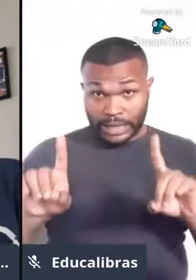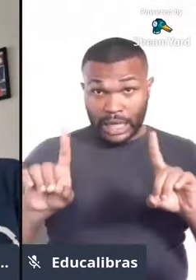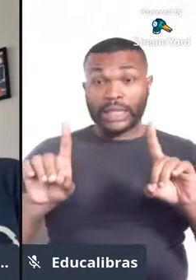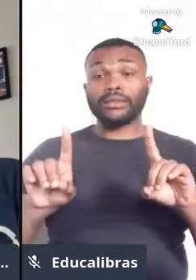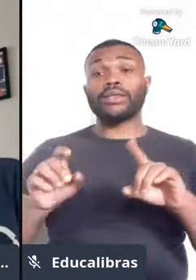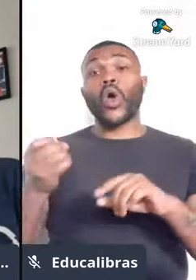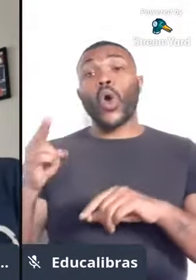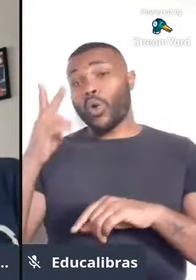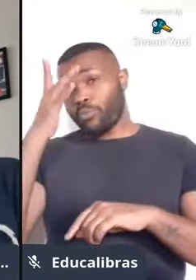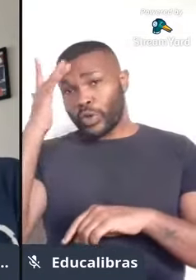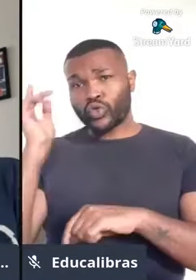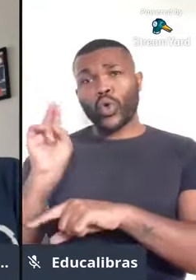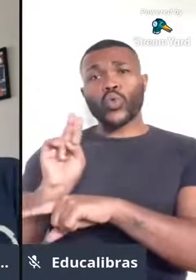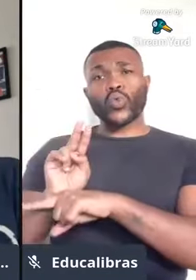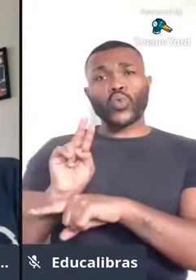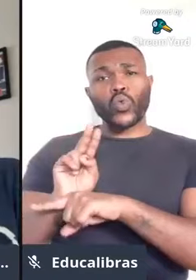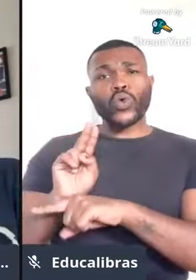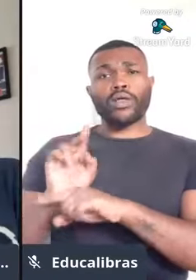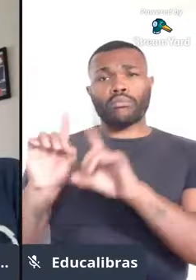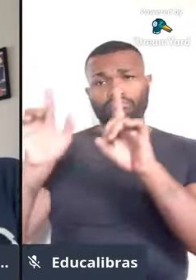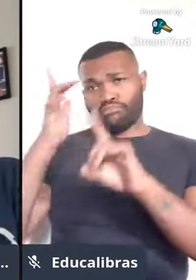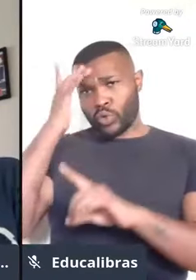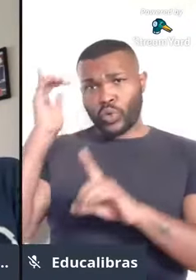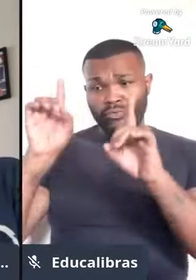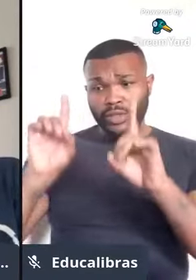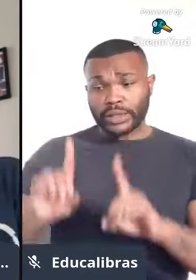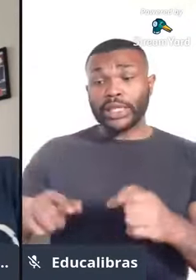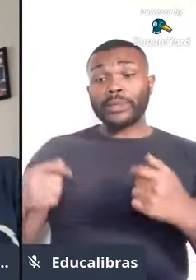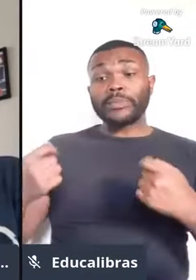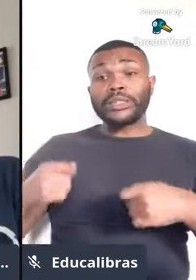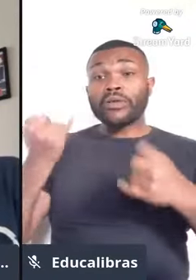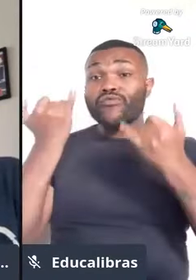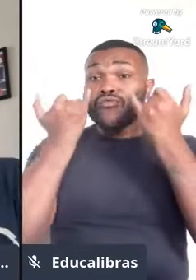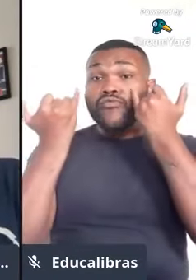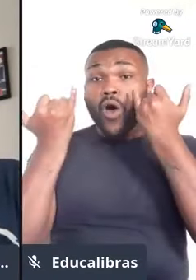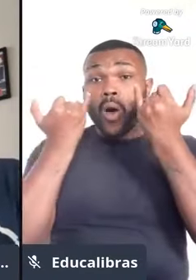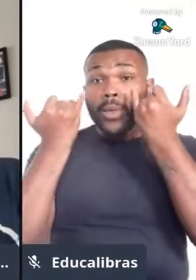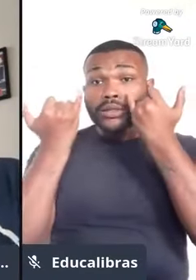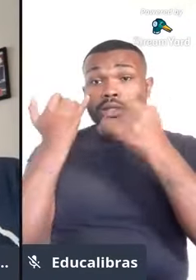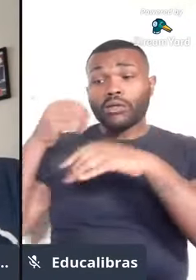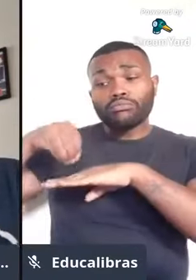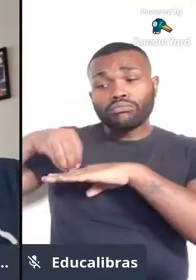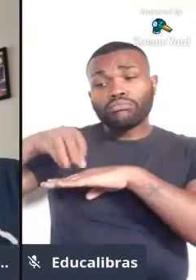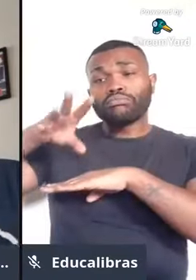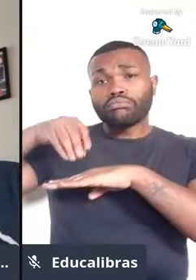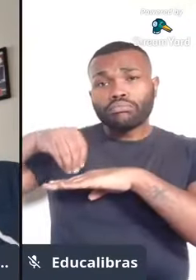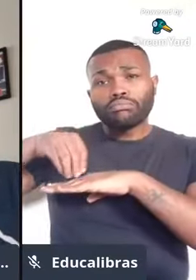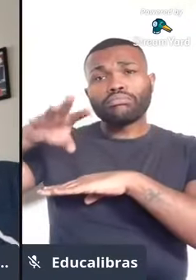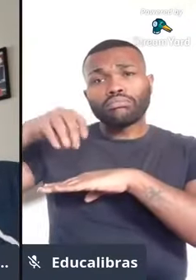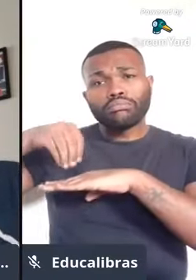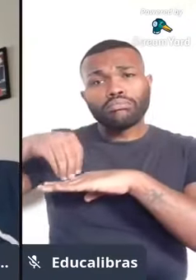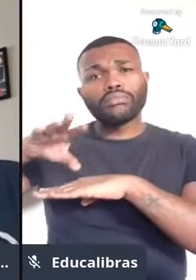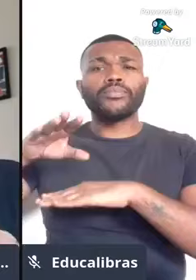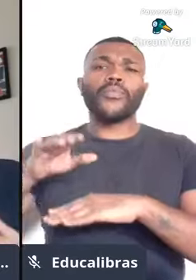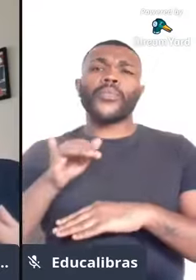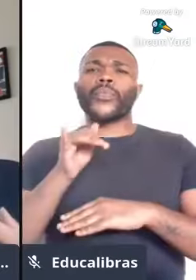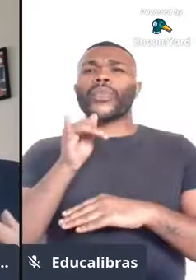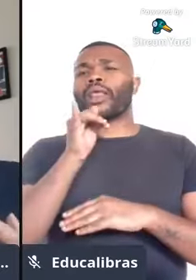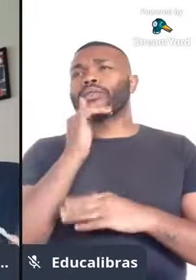pessoas, informação de prestação de serviço. Orientação mesmo. Sem ficar fazendo muitas